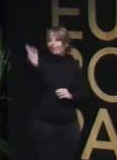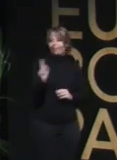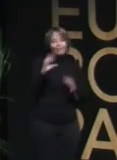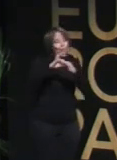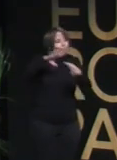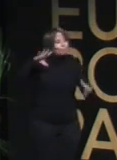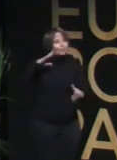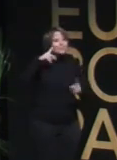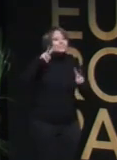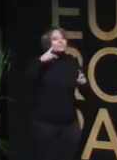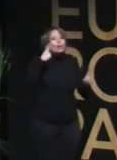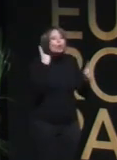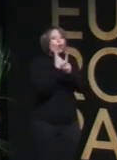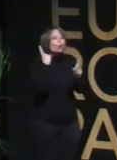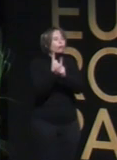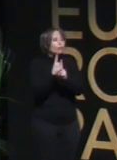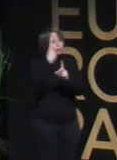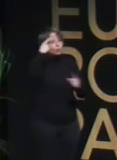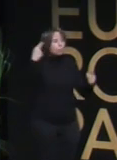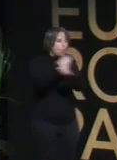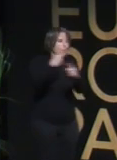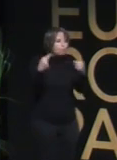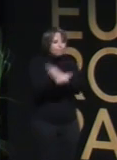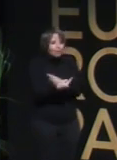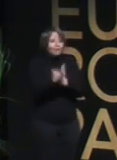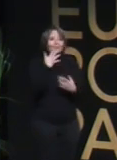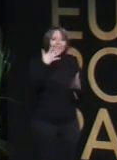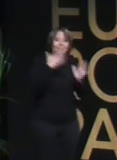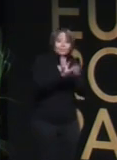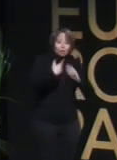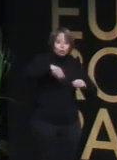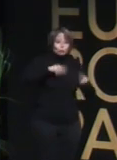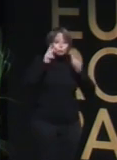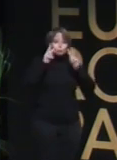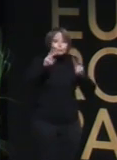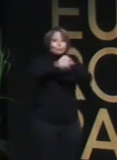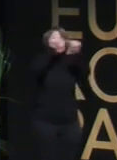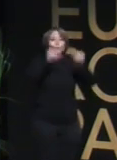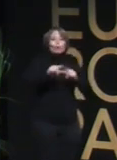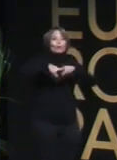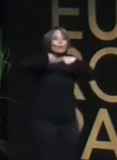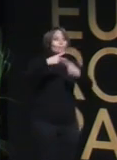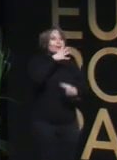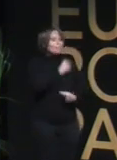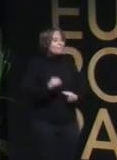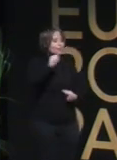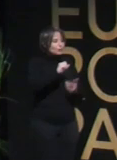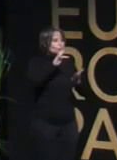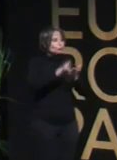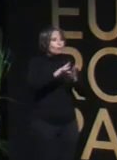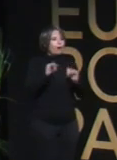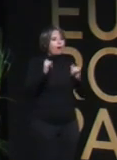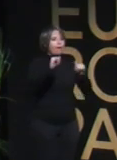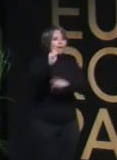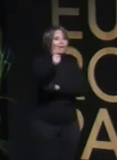Sino que tiene que ver con contradicciones, con paradojas. En la parte en la que nos vemos el modelo de familia ideal a la que supuestamente tenemos que llegar,